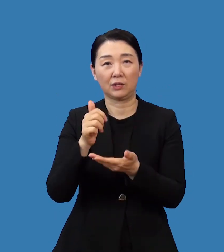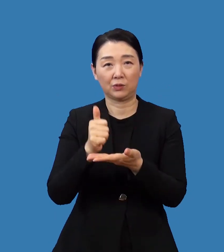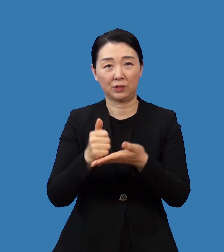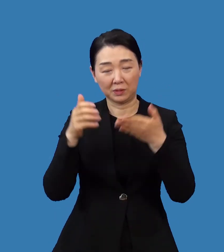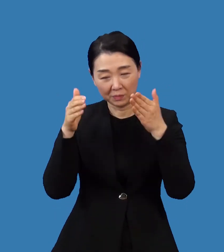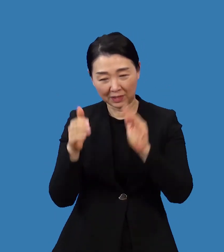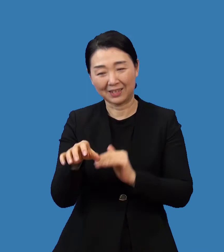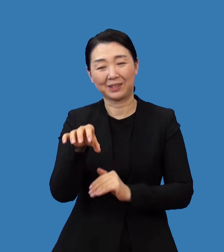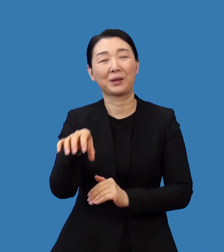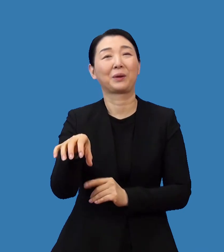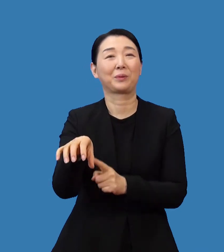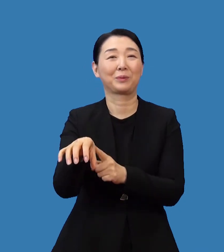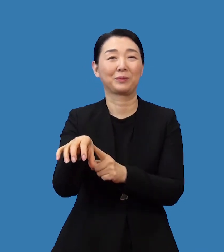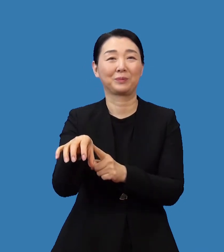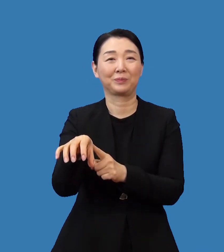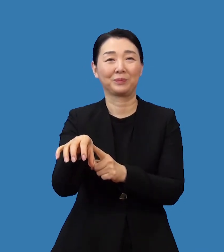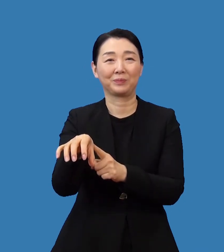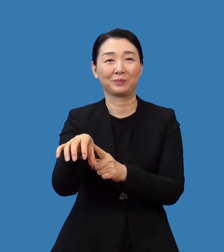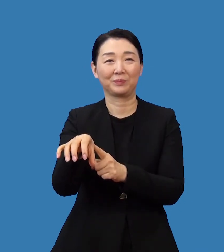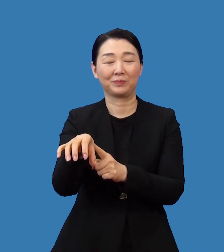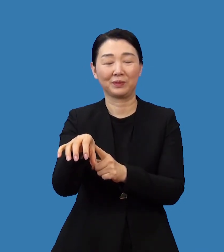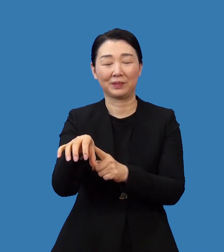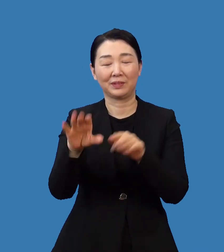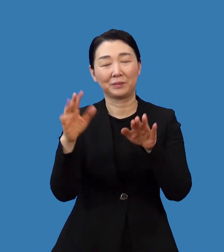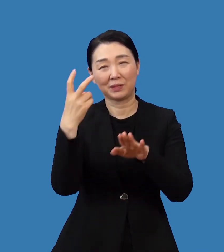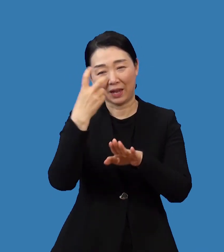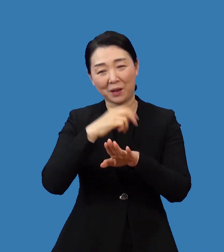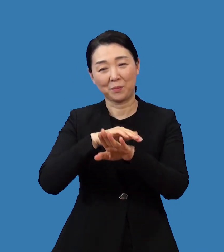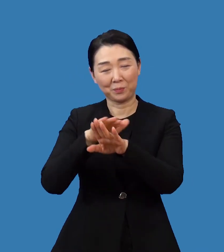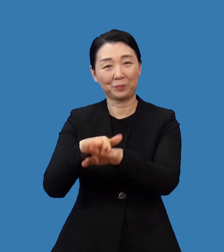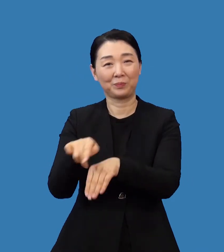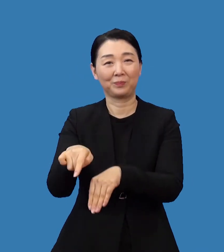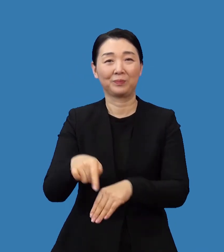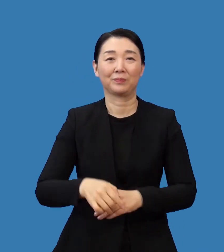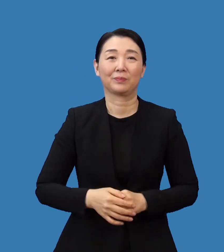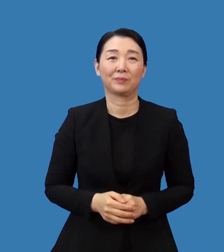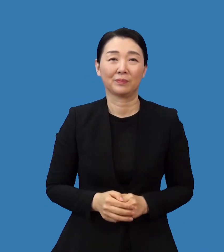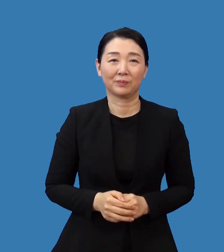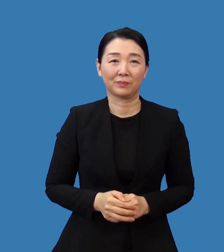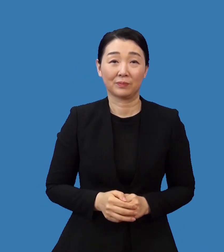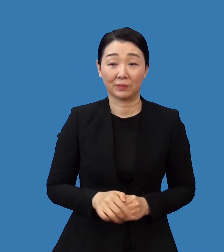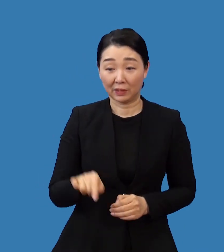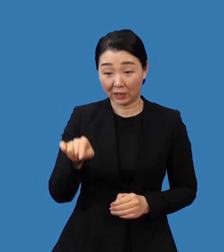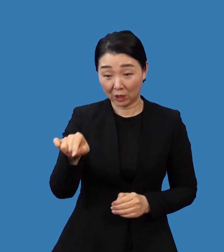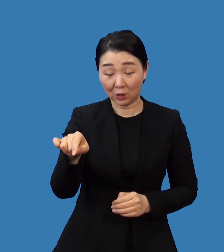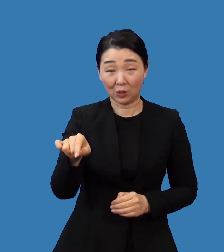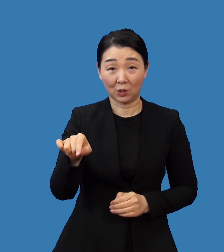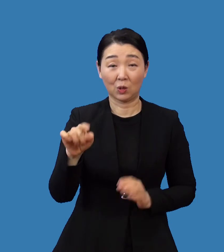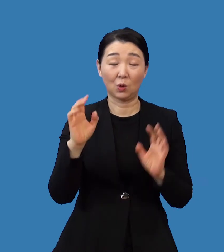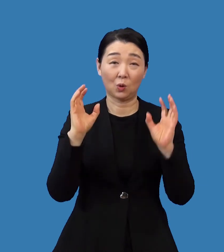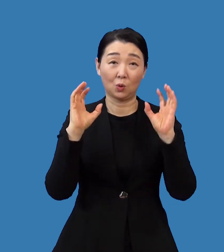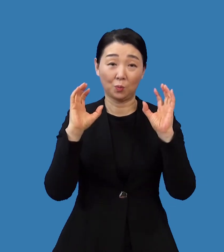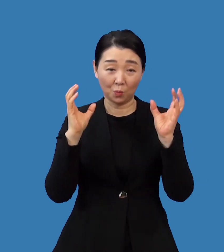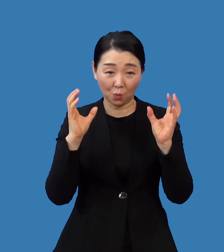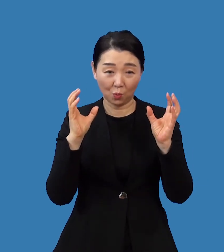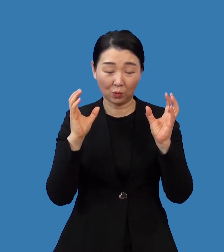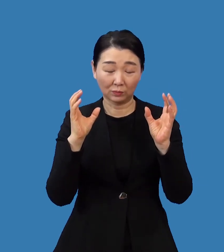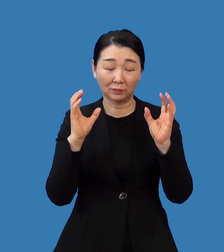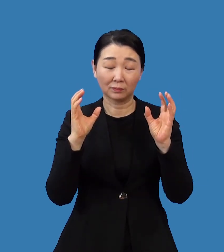탄생한 곳으로 보존되고 있습니다. 바로 여기서 목자들은 아기로